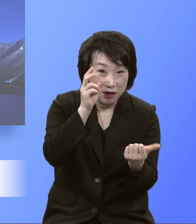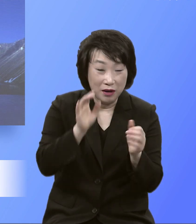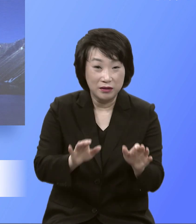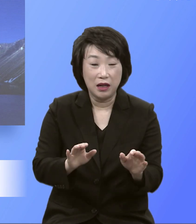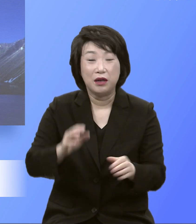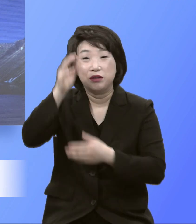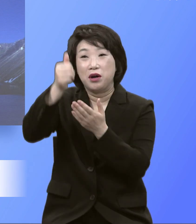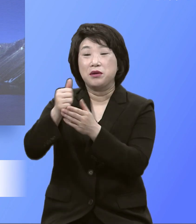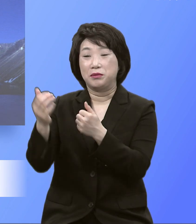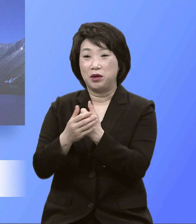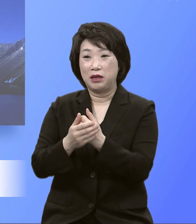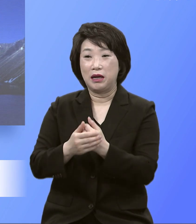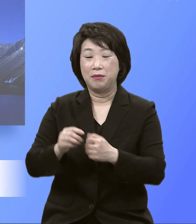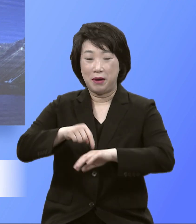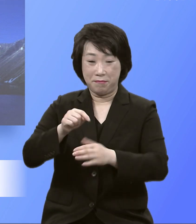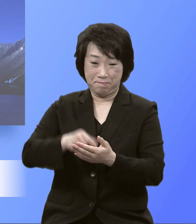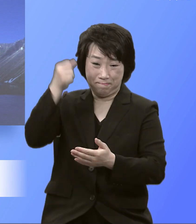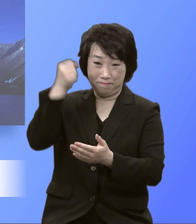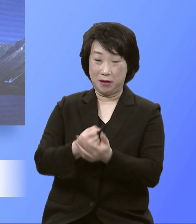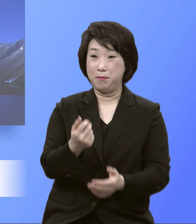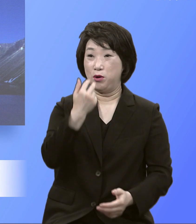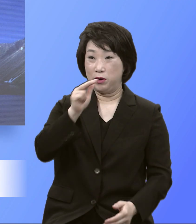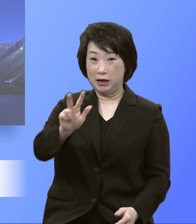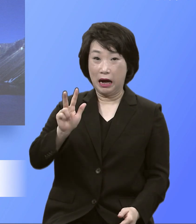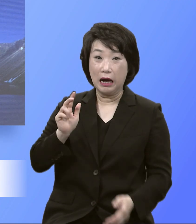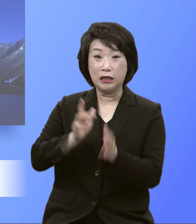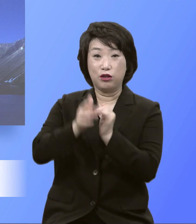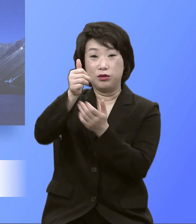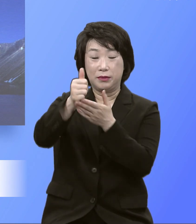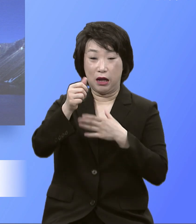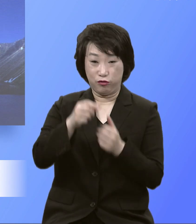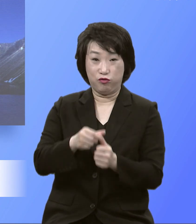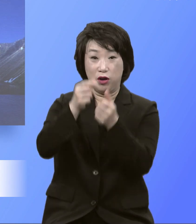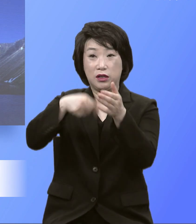성령으로 담대하게 목숨 걸고 예수가